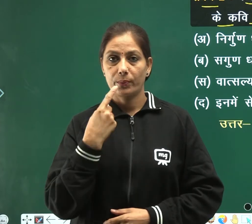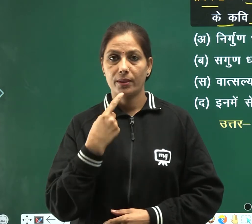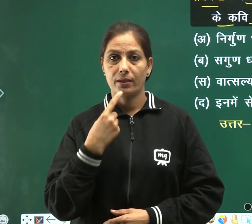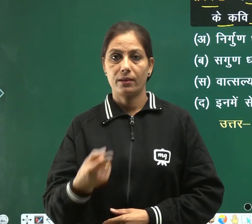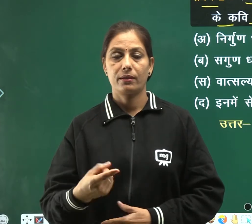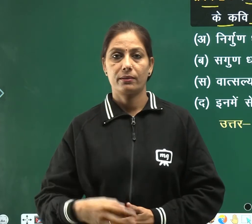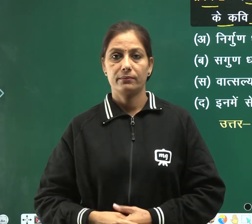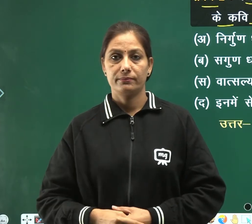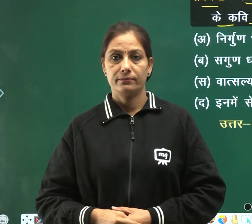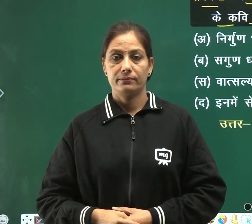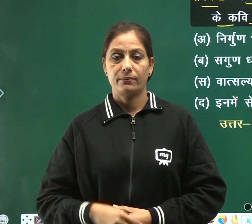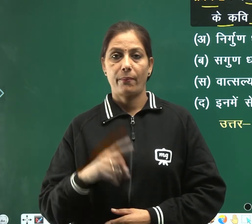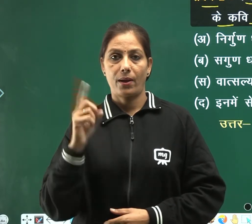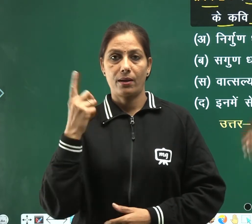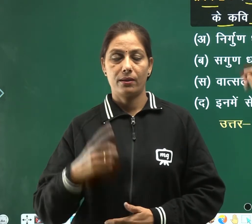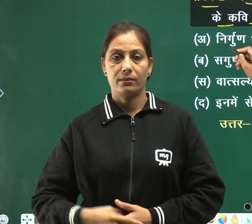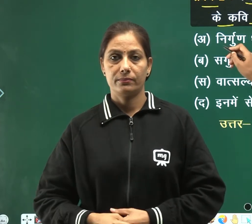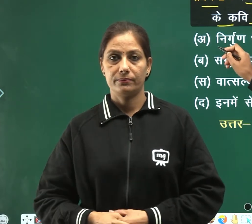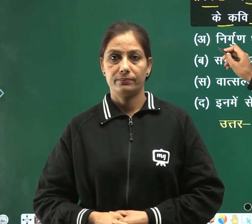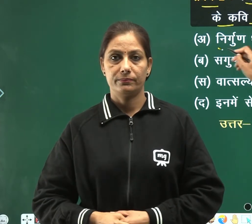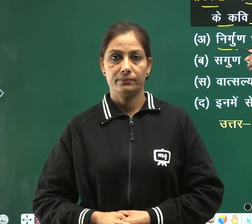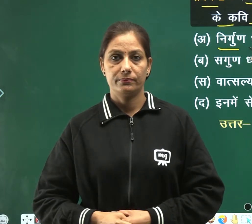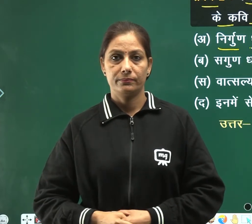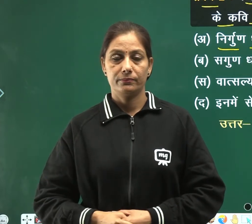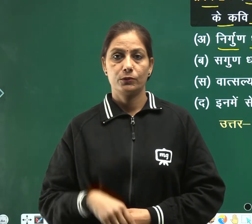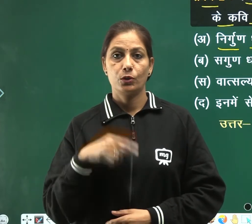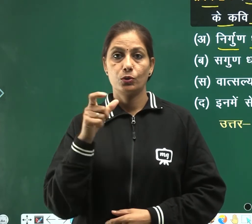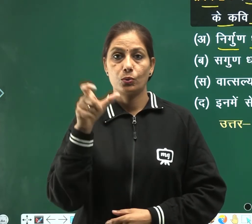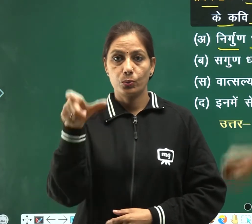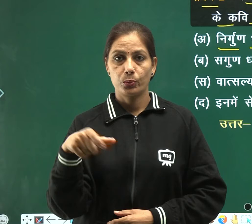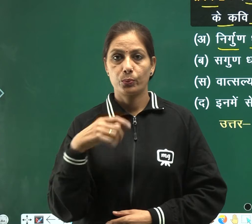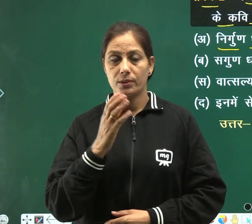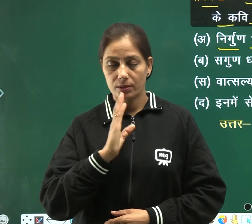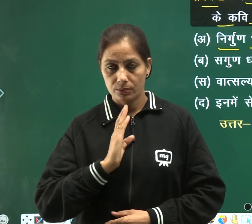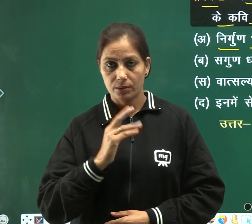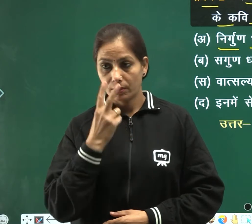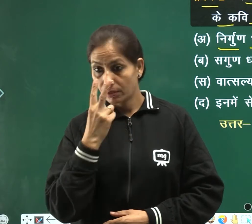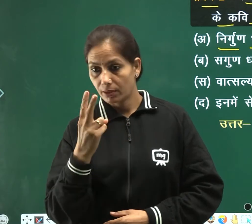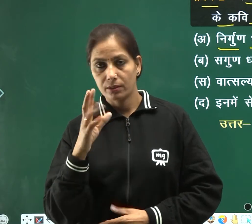है। पहला, निर्गुण धारा के।